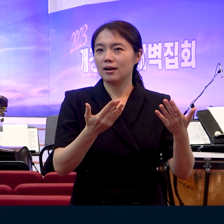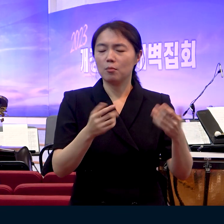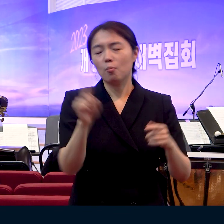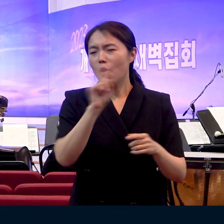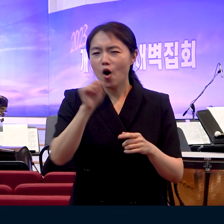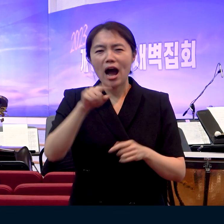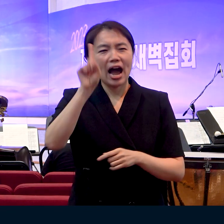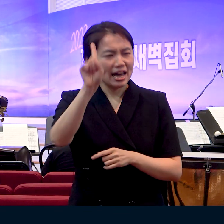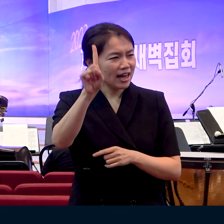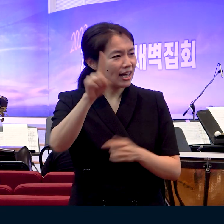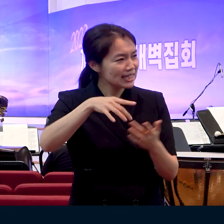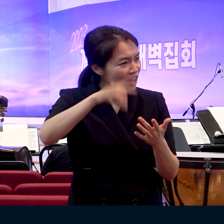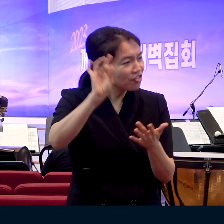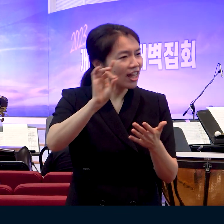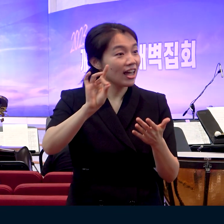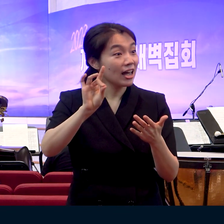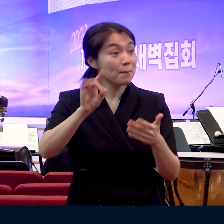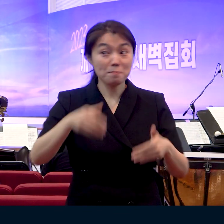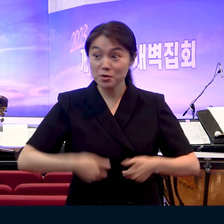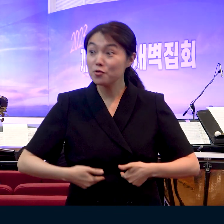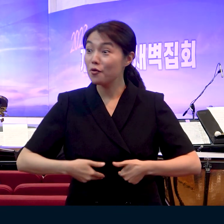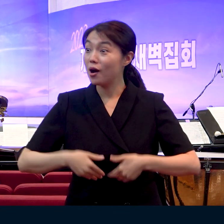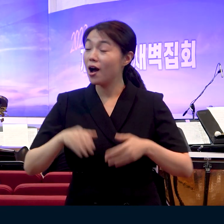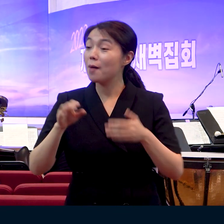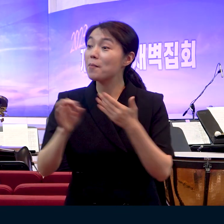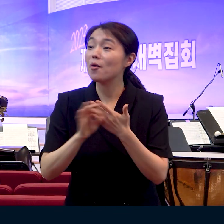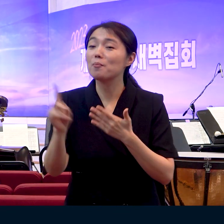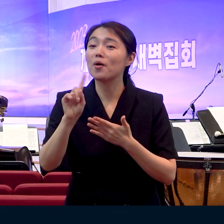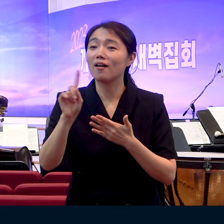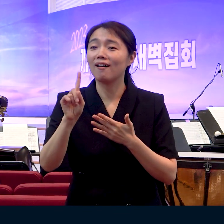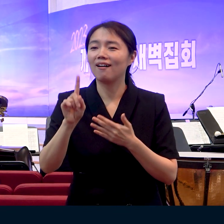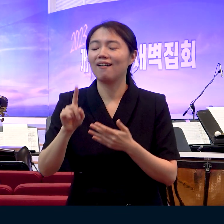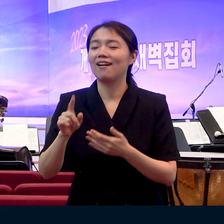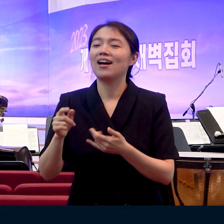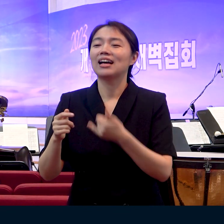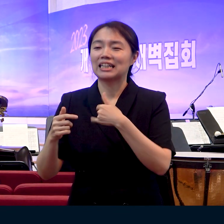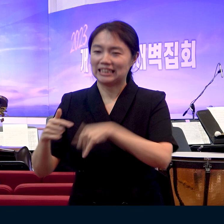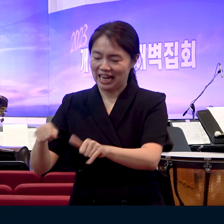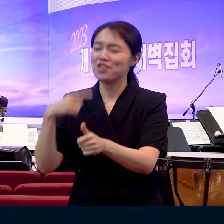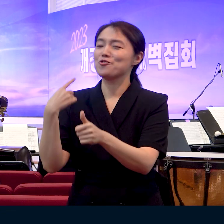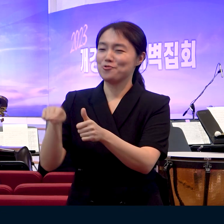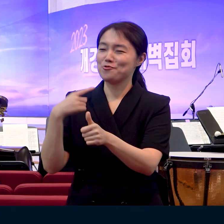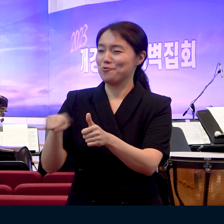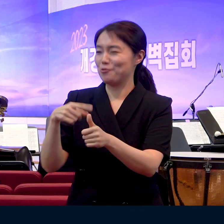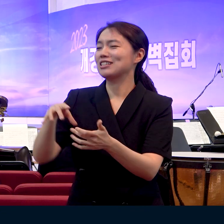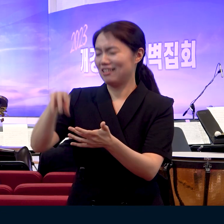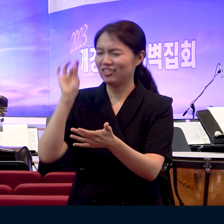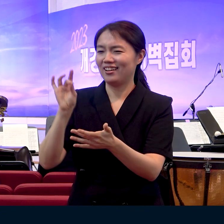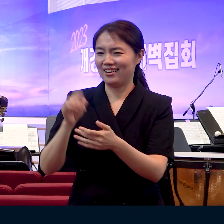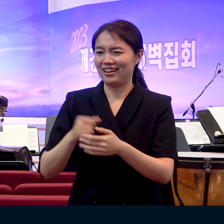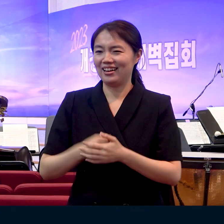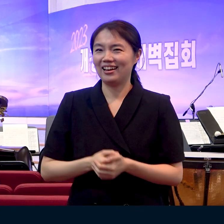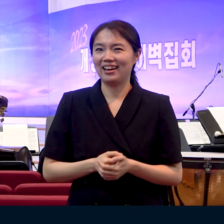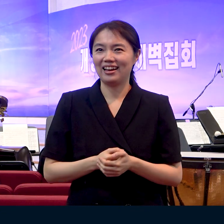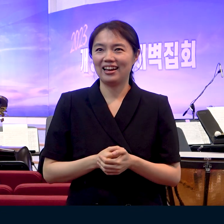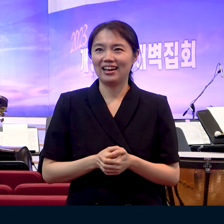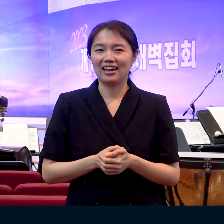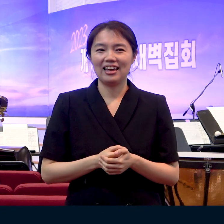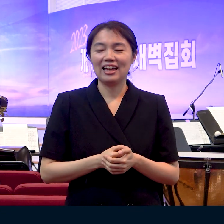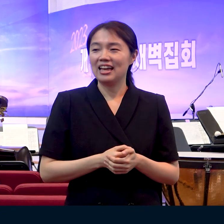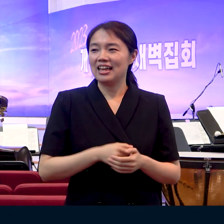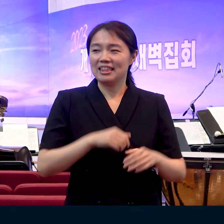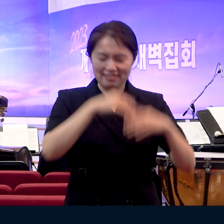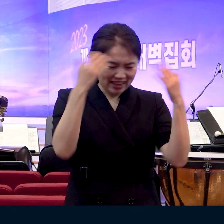교육부라고. 거기 다 쏟아부어야 돼요. 다른 거 아니라 그냥 있는 거 다 가지고 한 군데만 해야 된다